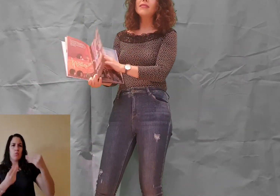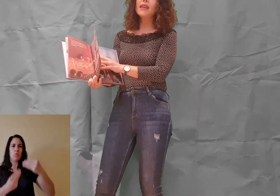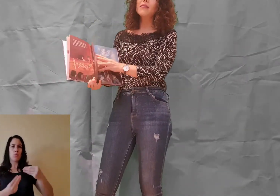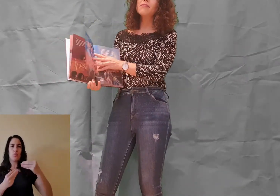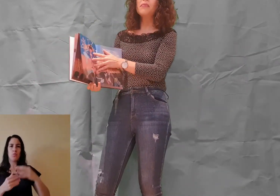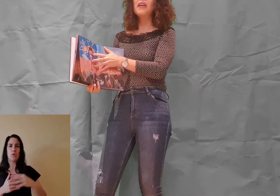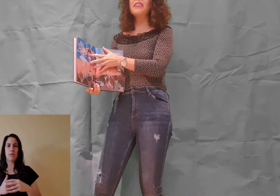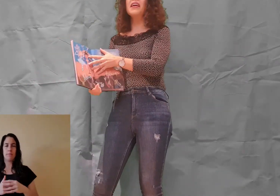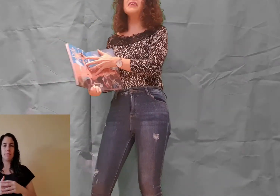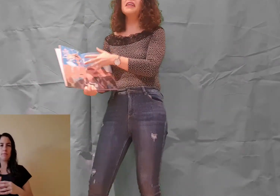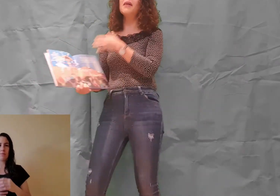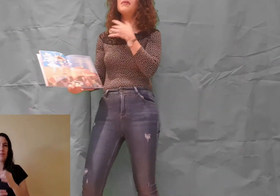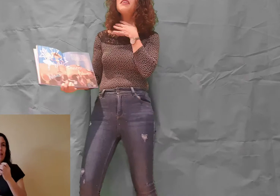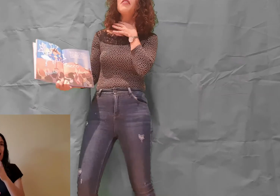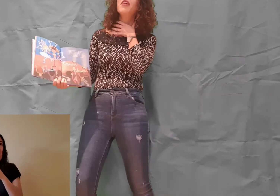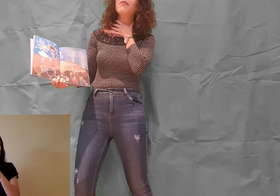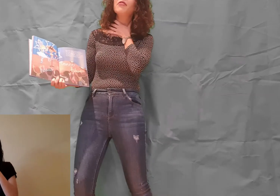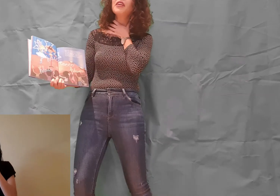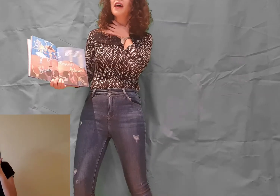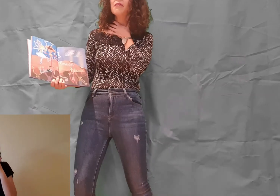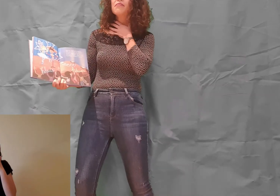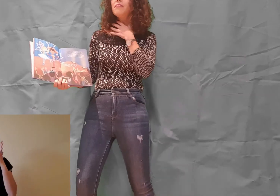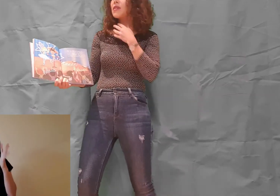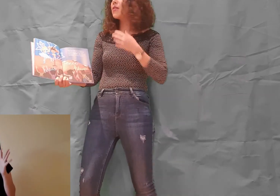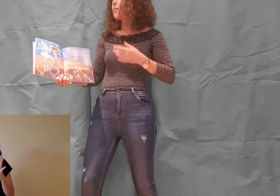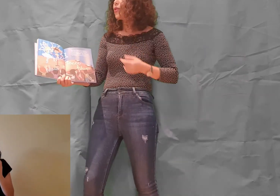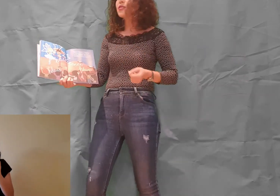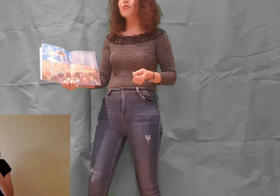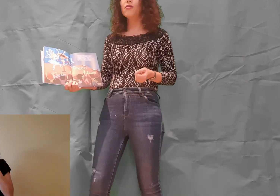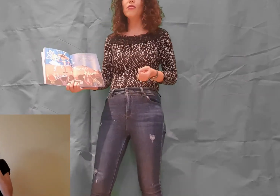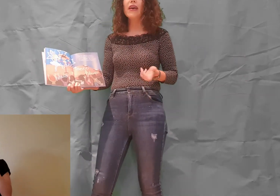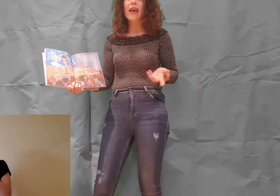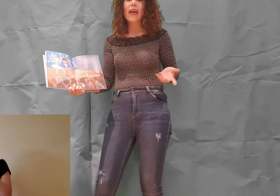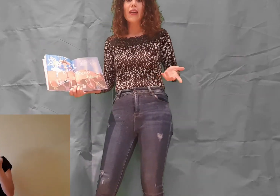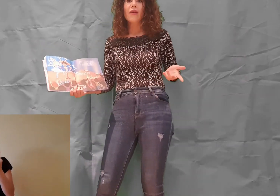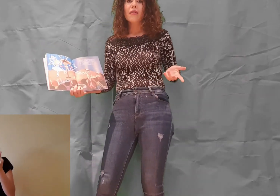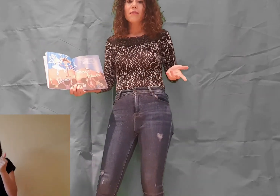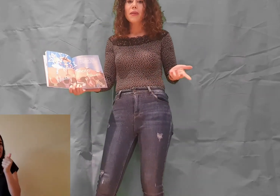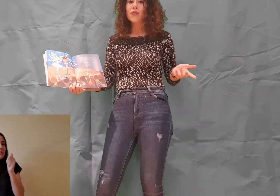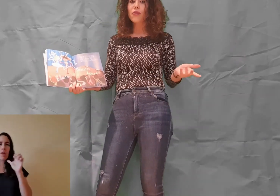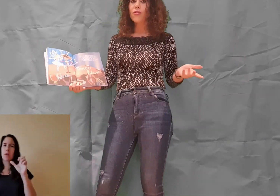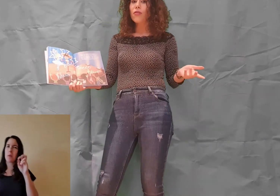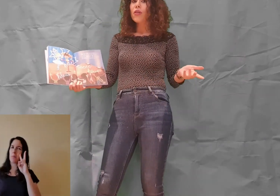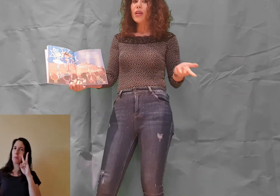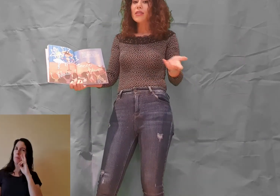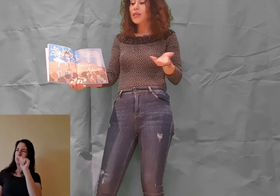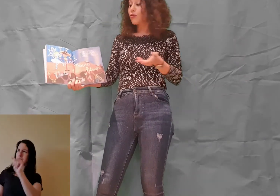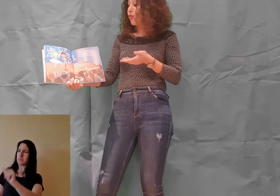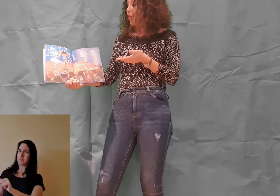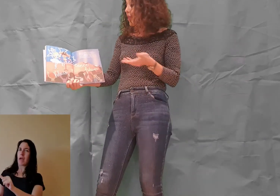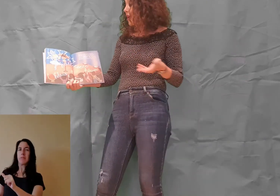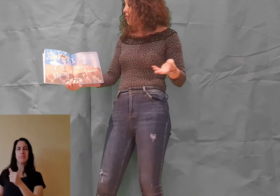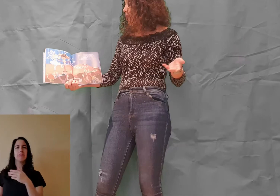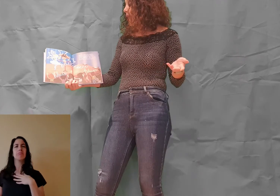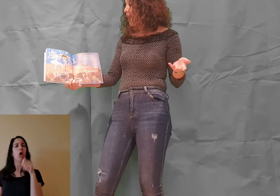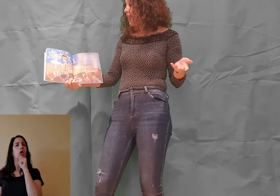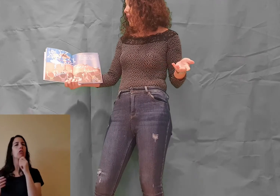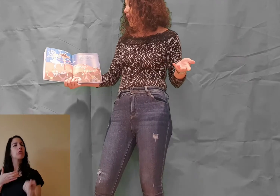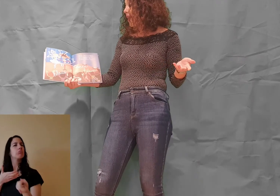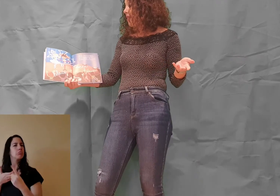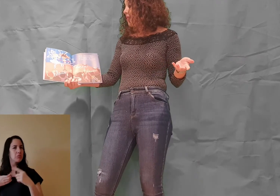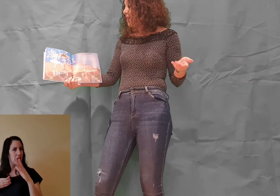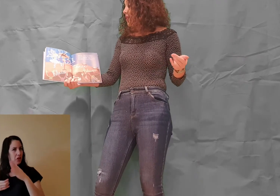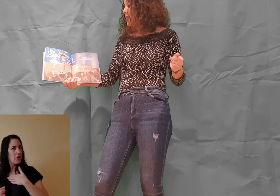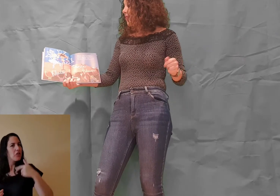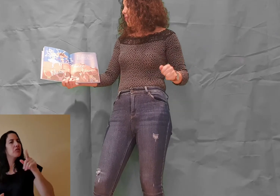A H parece que se le ha pasado la fonía. Por eso E pensó que si en su concierto